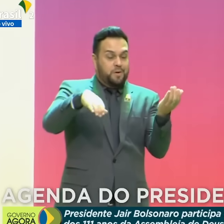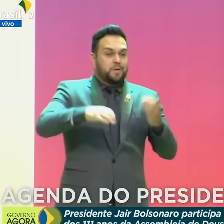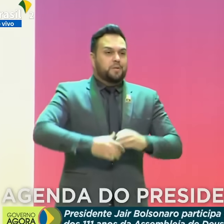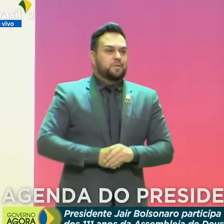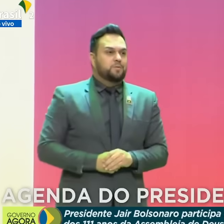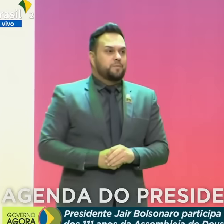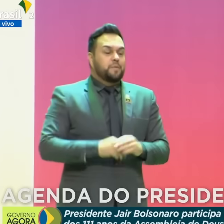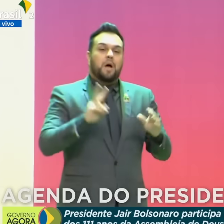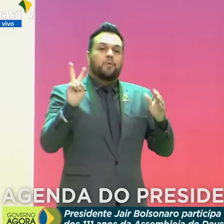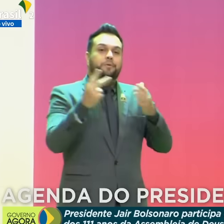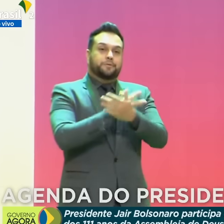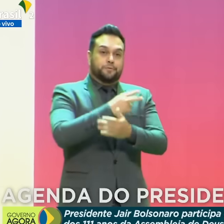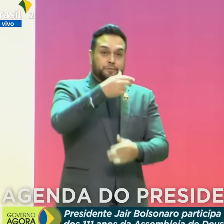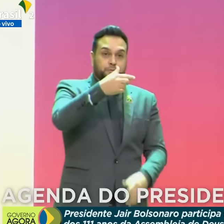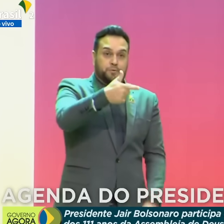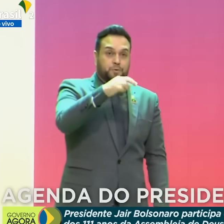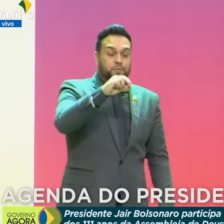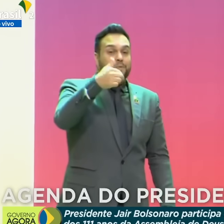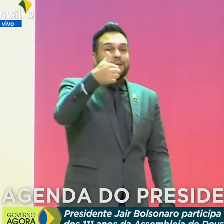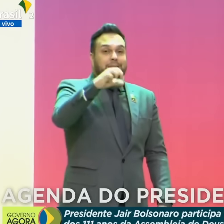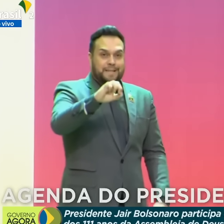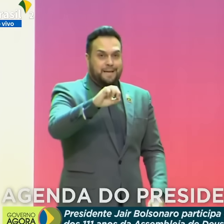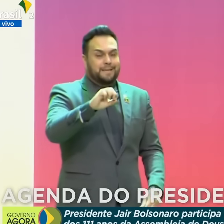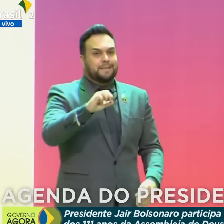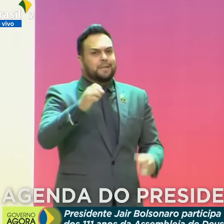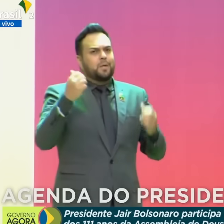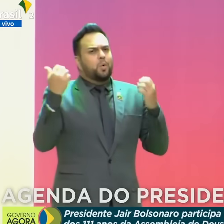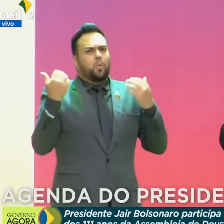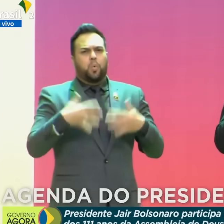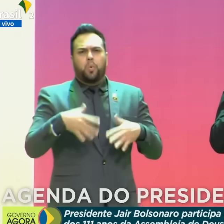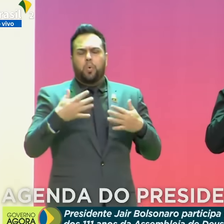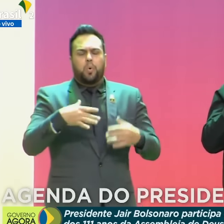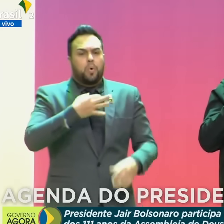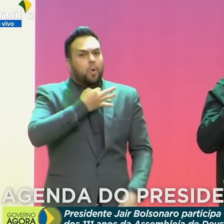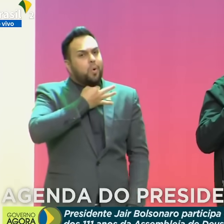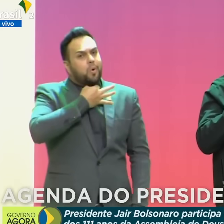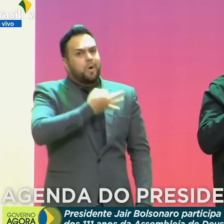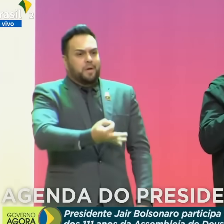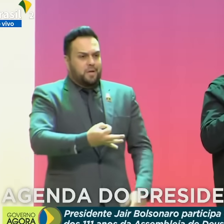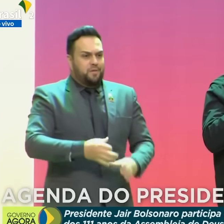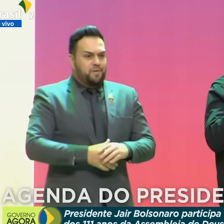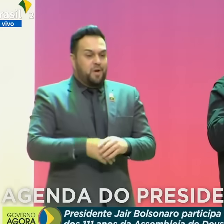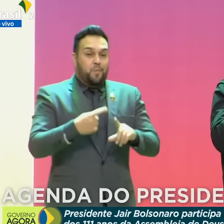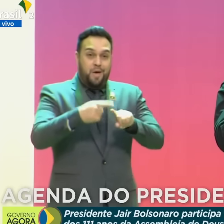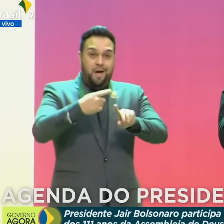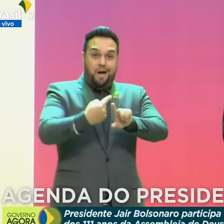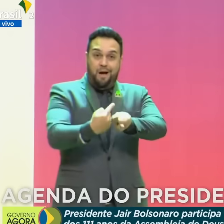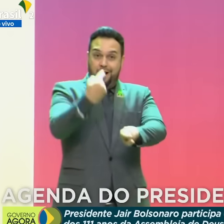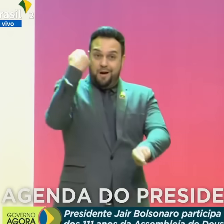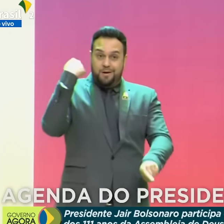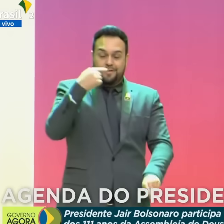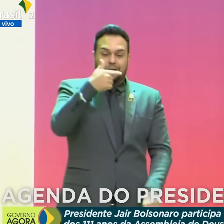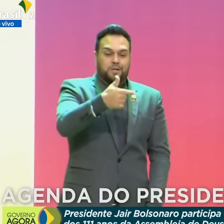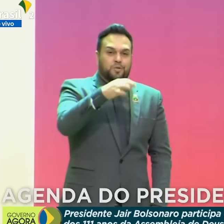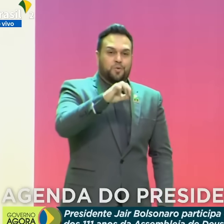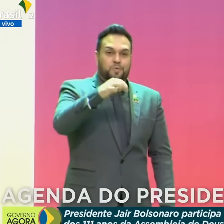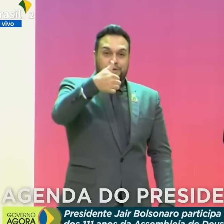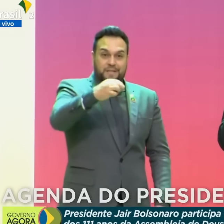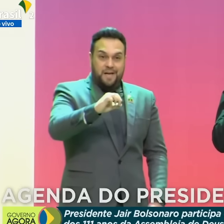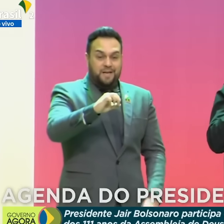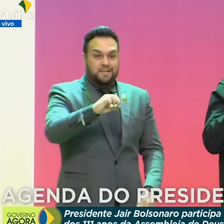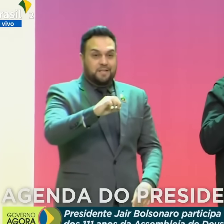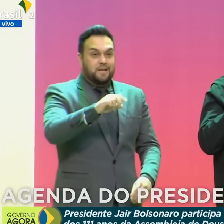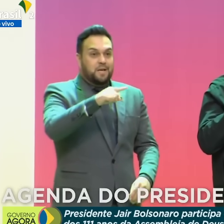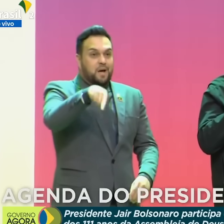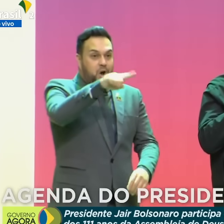Enfrentamos 2010 coisas terríveis que queriam naquele momento, por